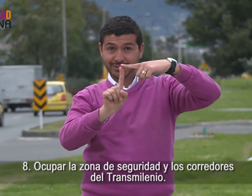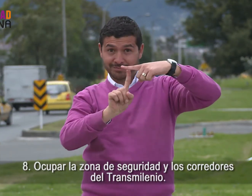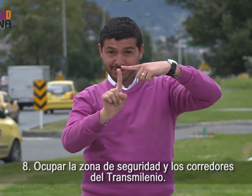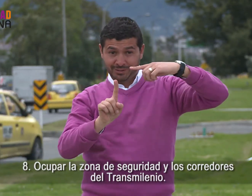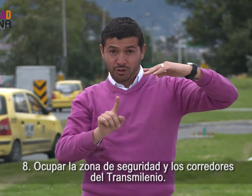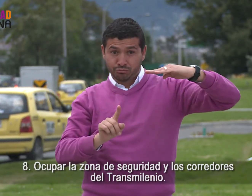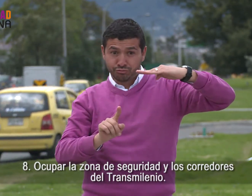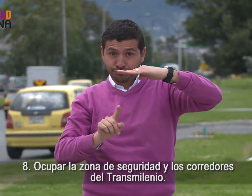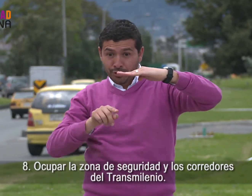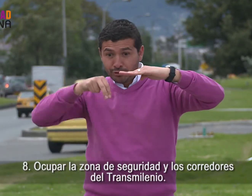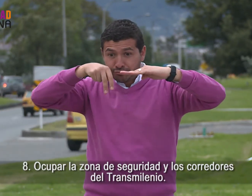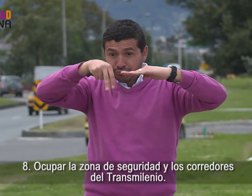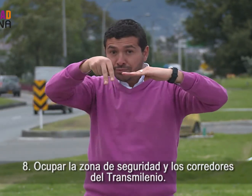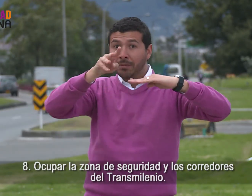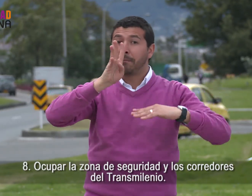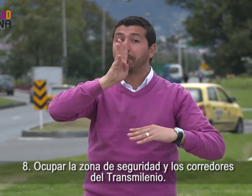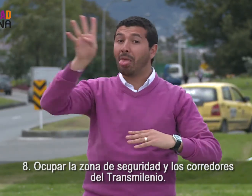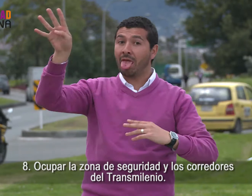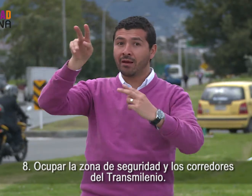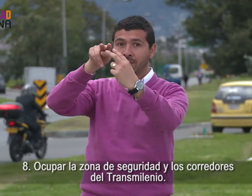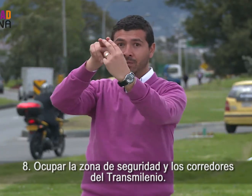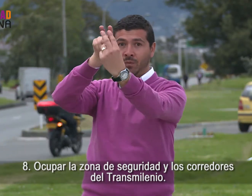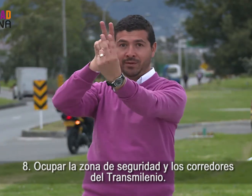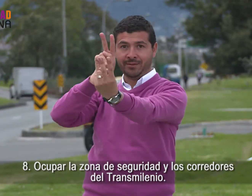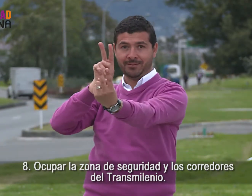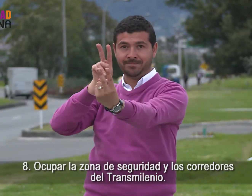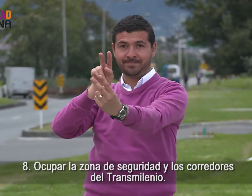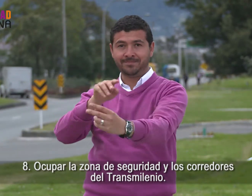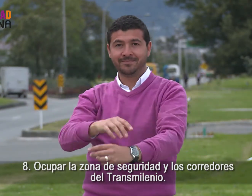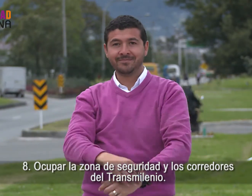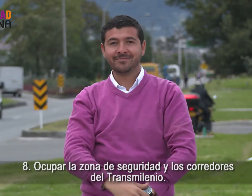Octavo, ocupar la zona de seguridad y los corredores del Transmilenio.